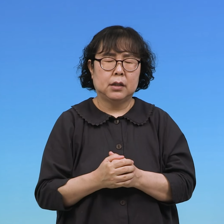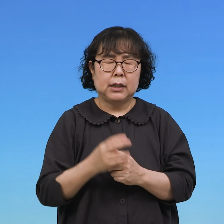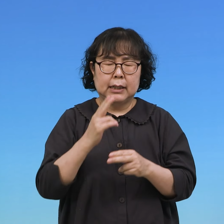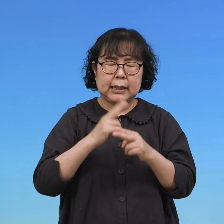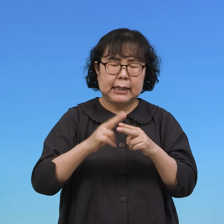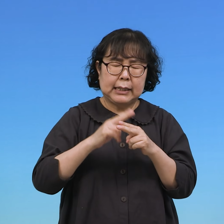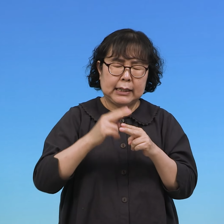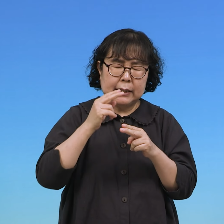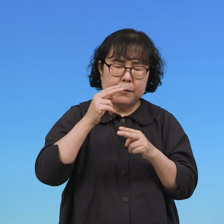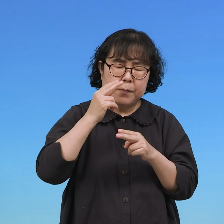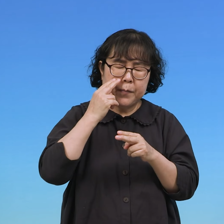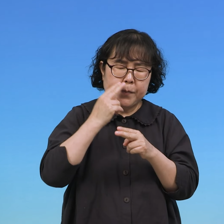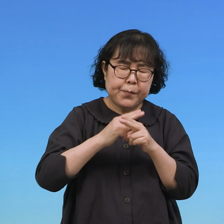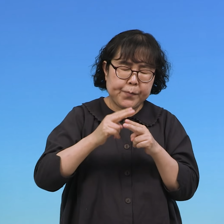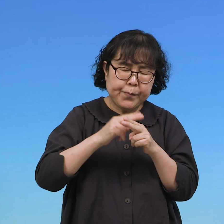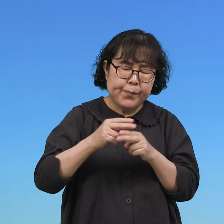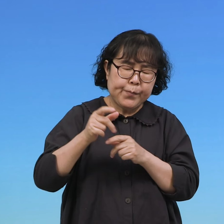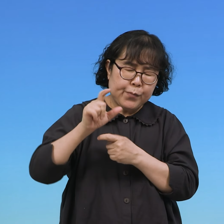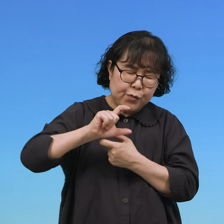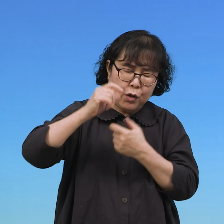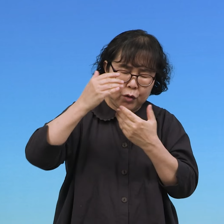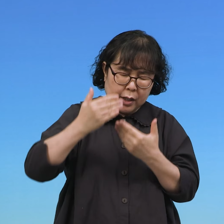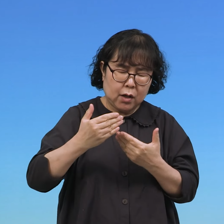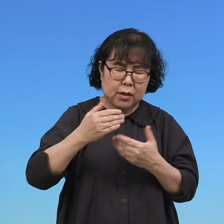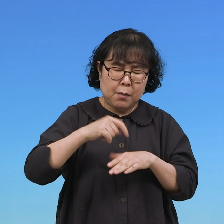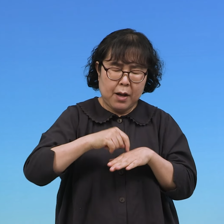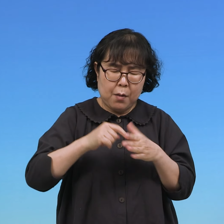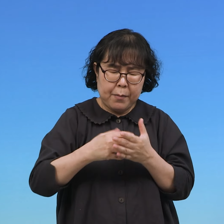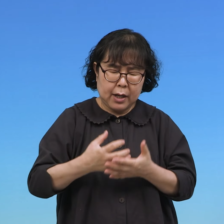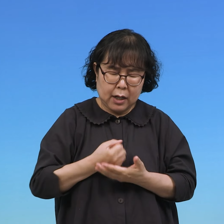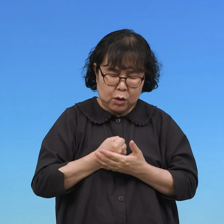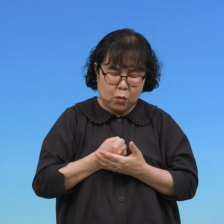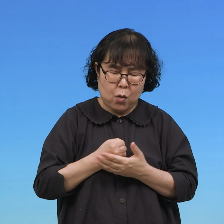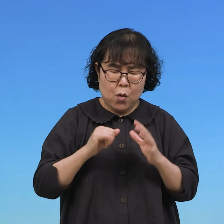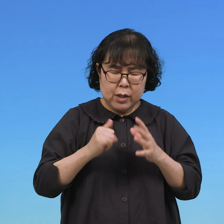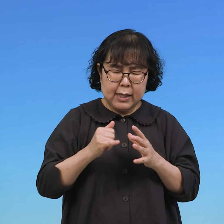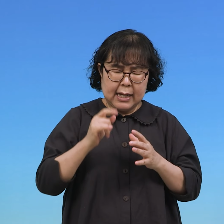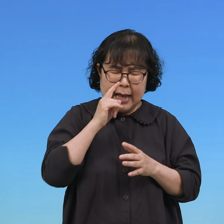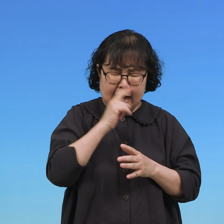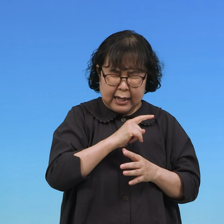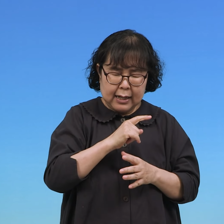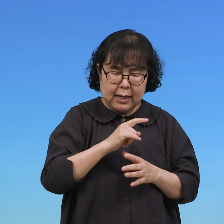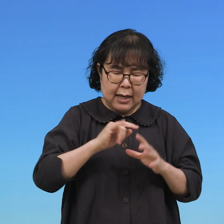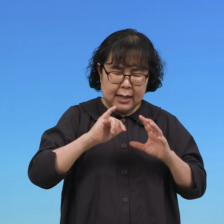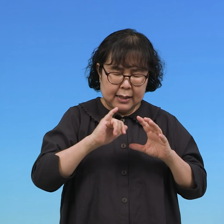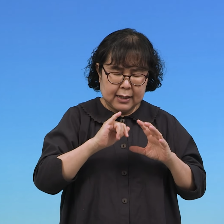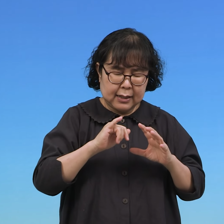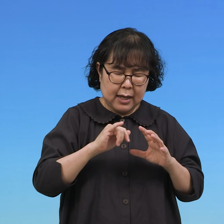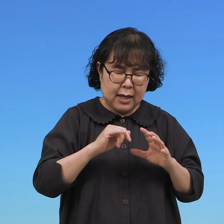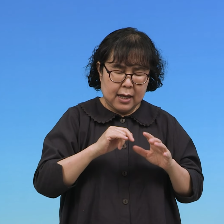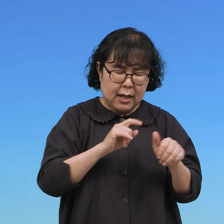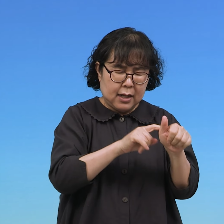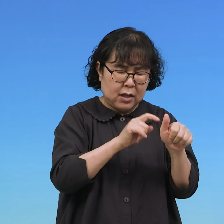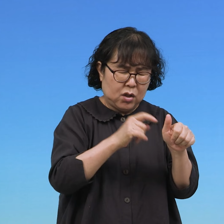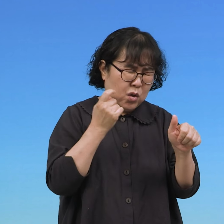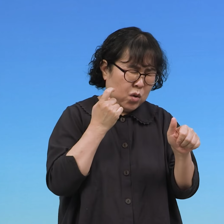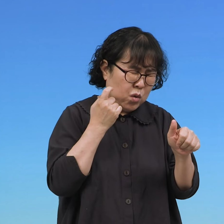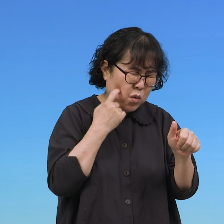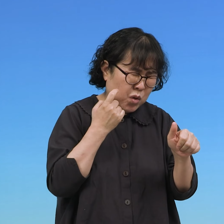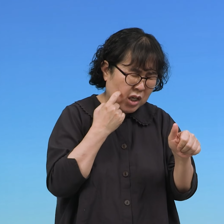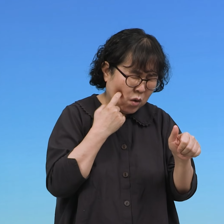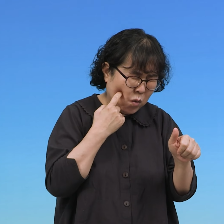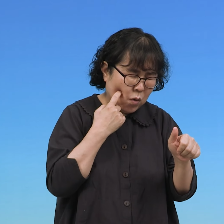기름 부으셨다는 이 사실을 마음에 품고 세상이 악하게 우리 아이들을 속이며 너는 초라한